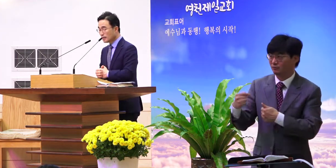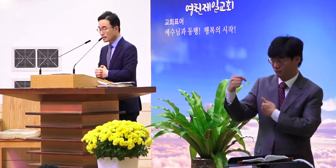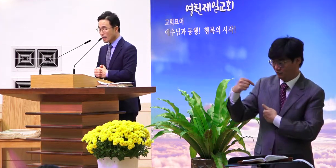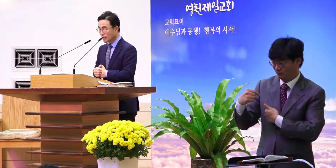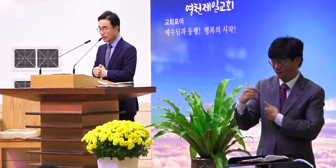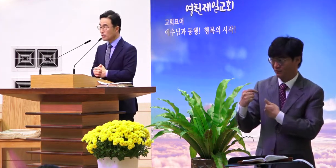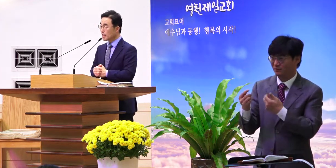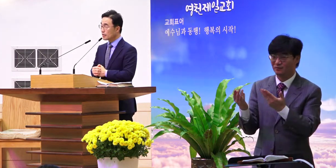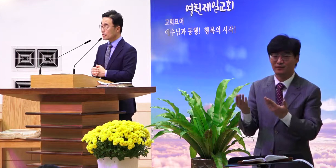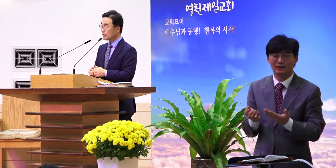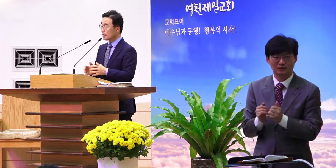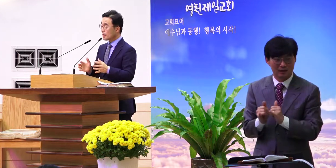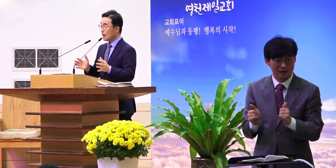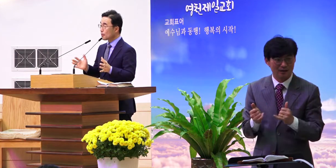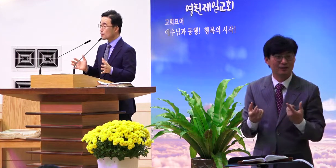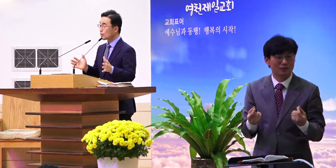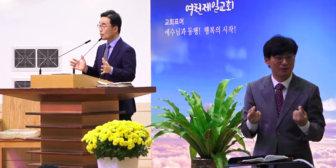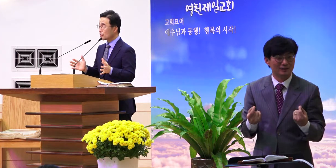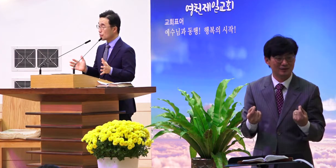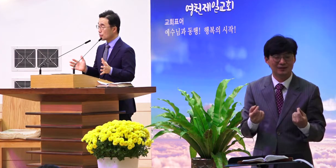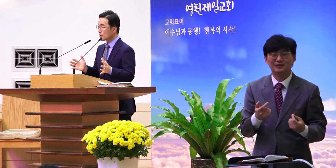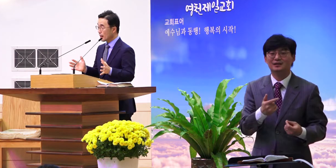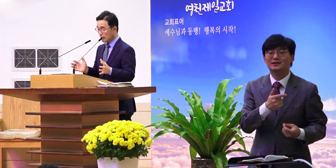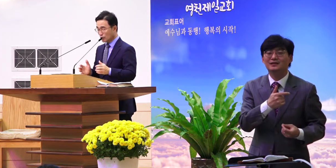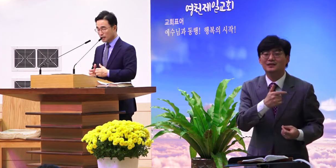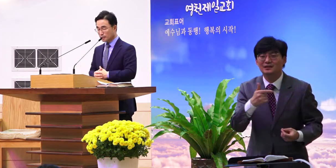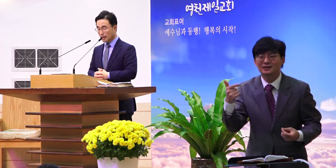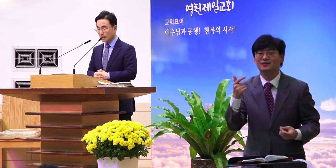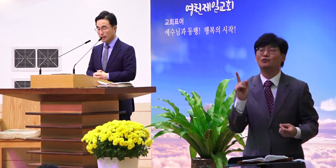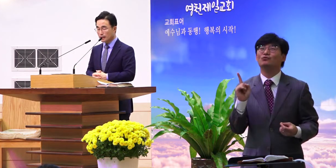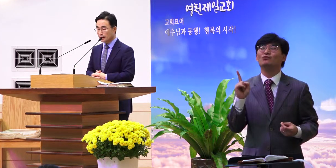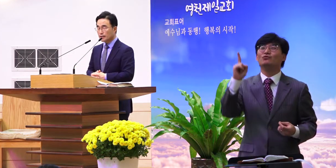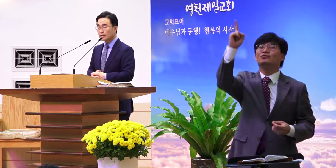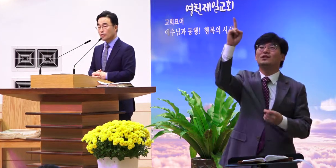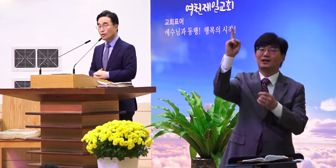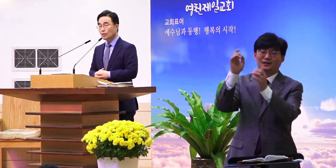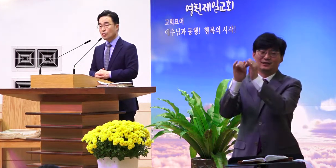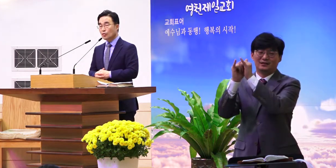그런 사람들을 의미하는 것이 아포스톨로스에 가까운 것 같습니다.